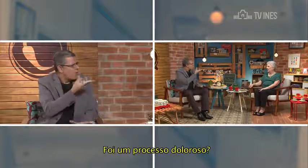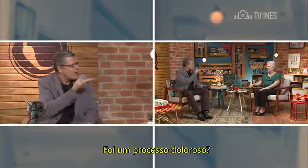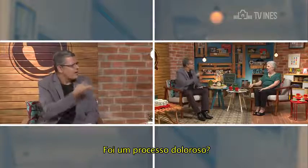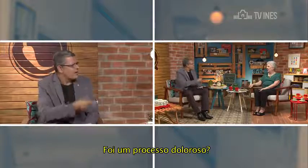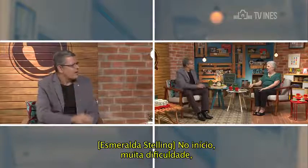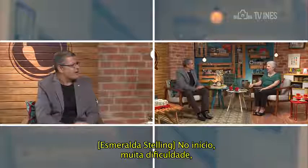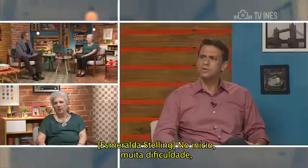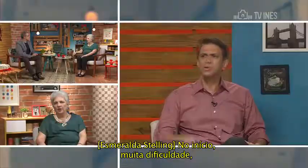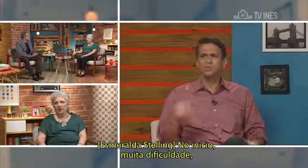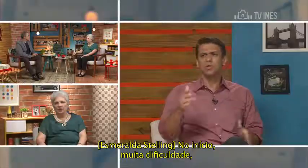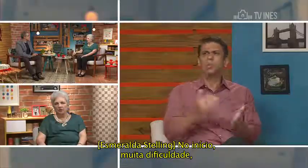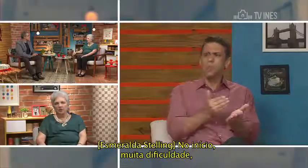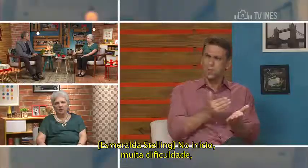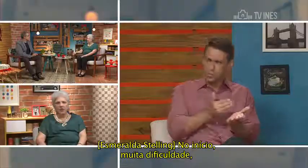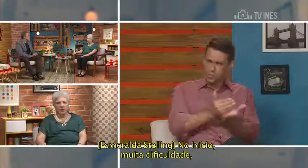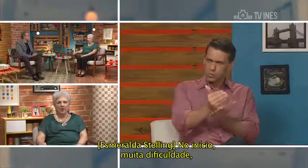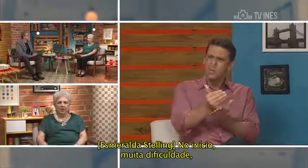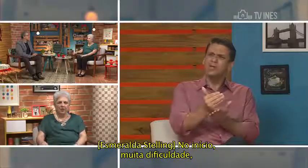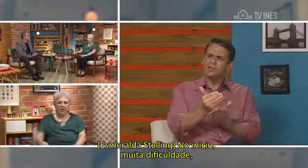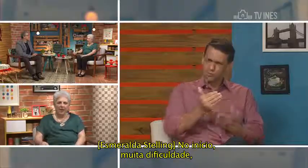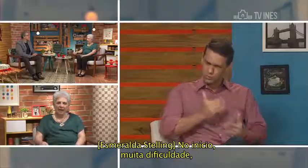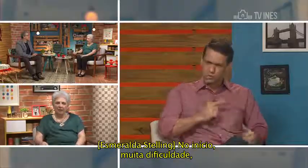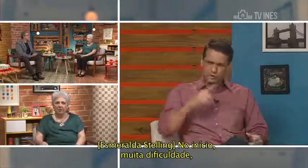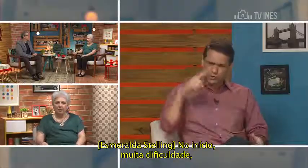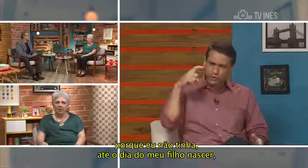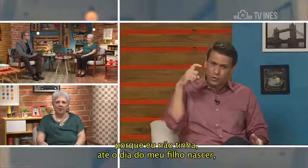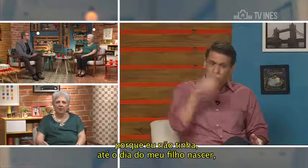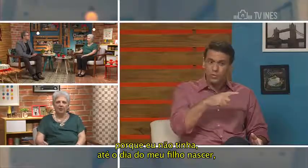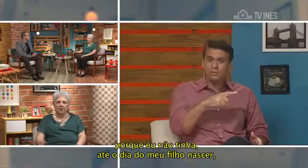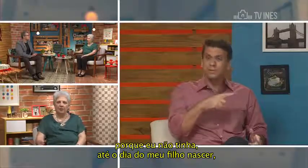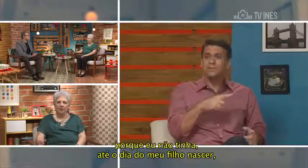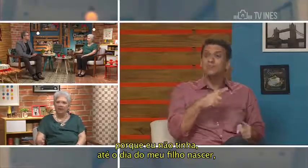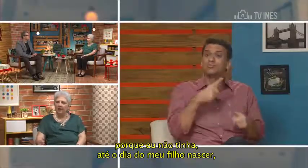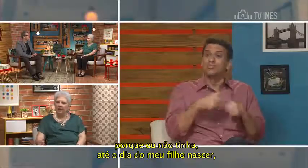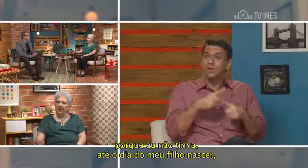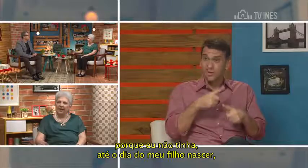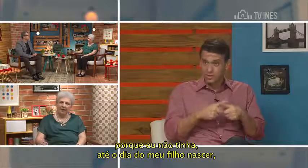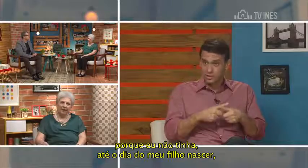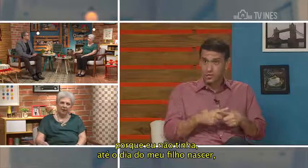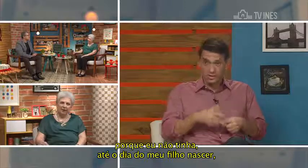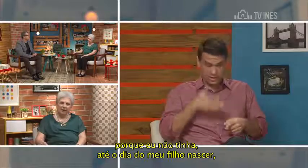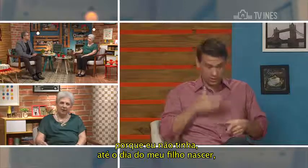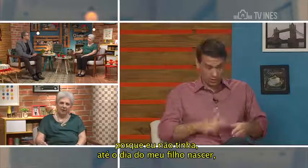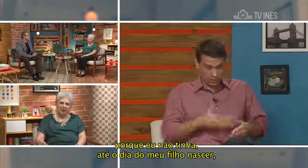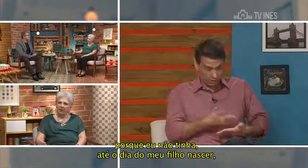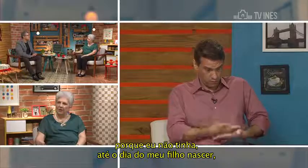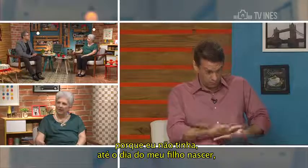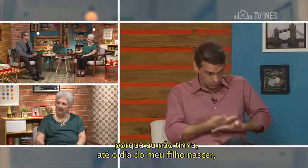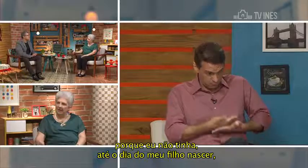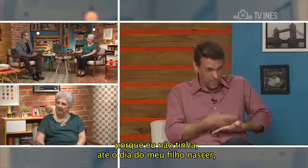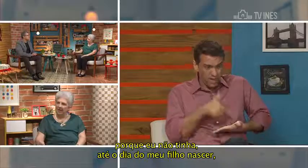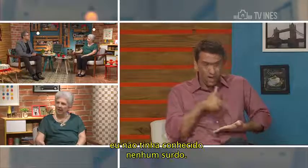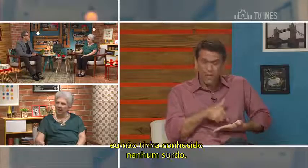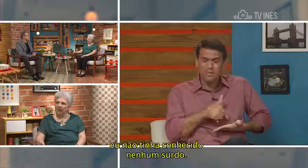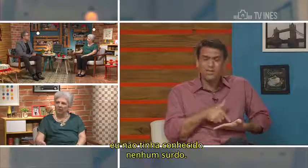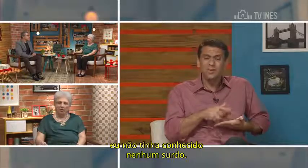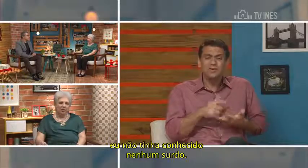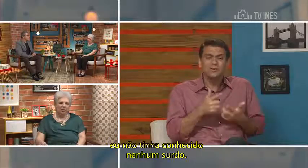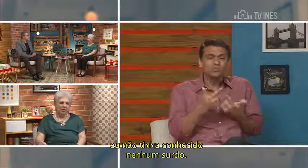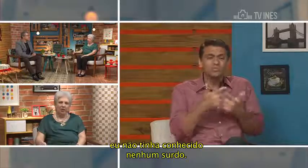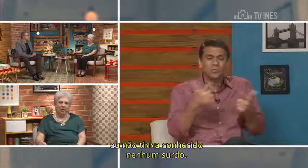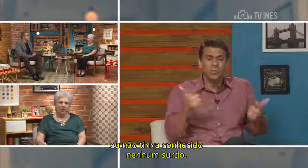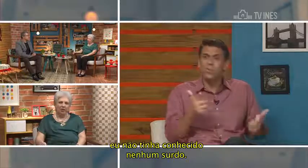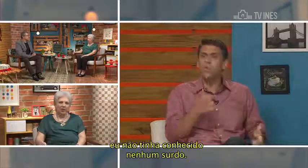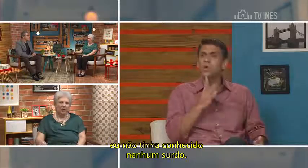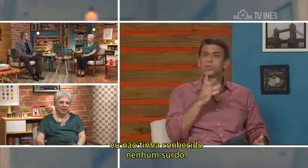doloroso? No início, muita dificuldade Porque eu não tinha, até o dia do meu filho nascer Eu